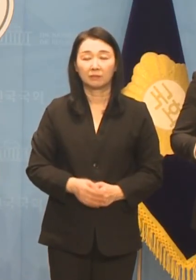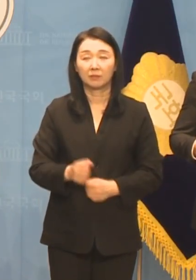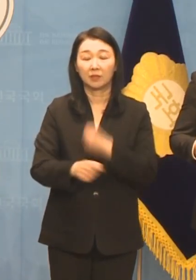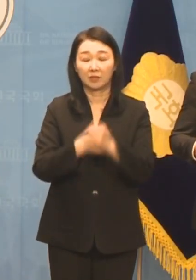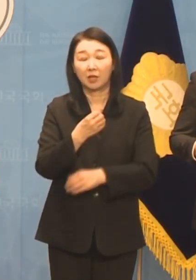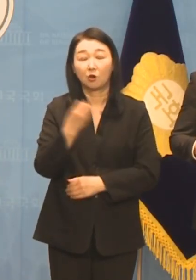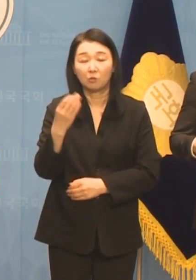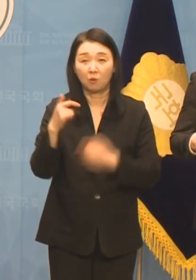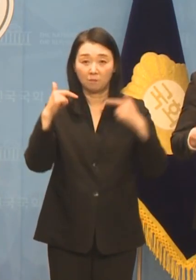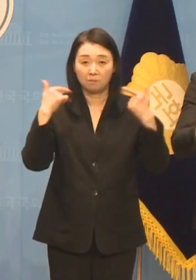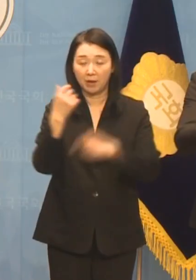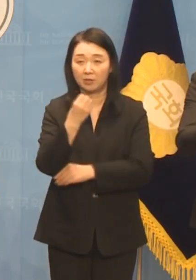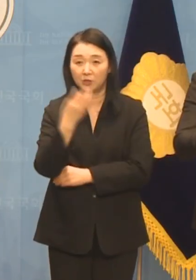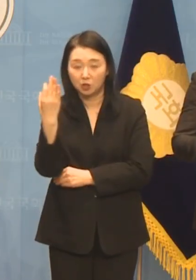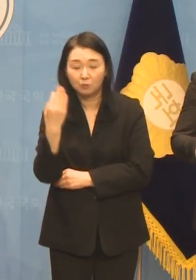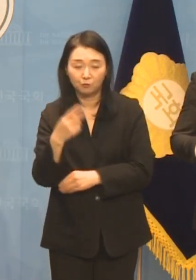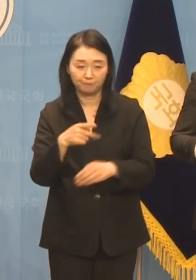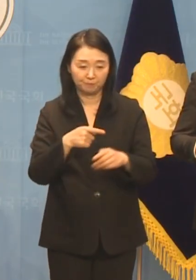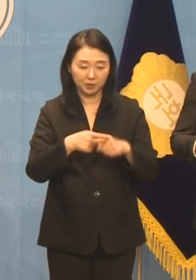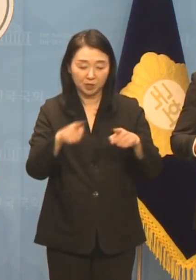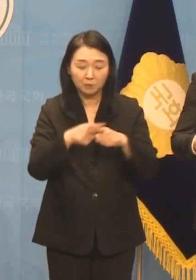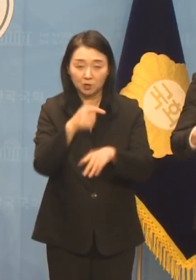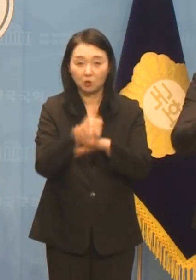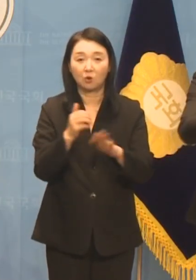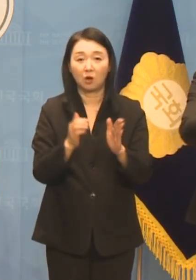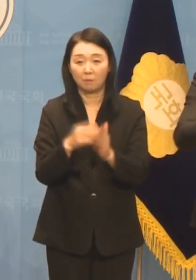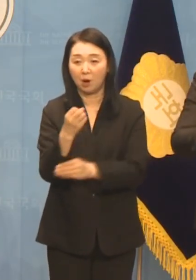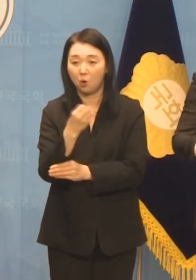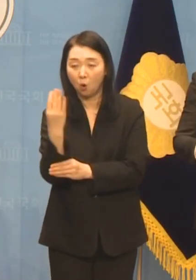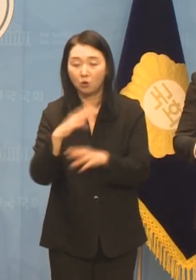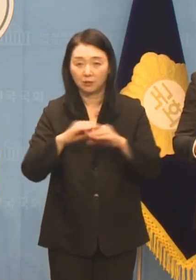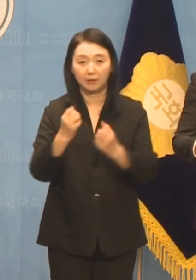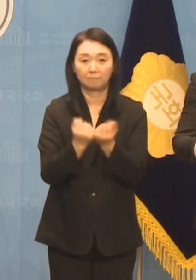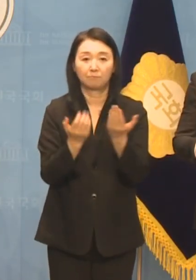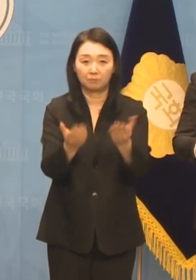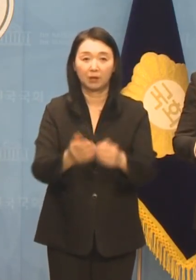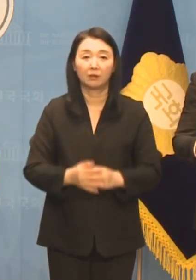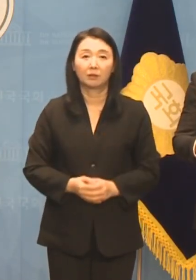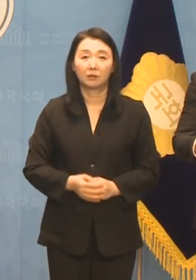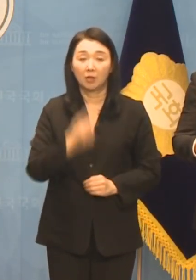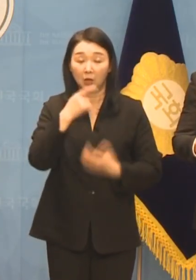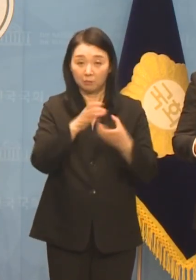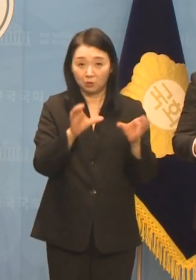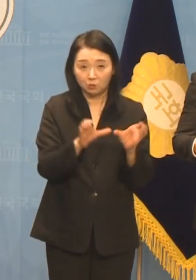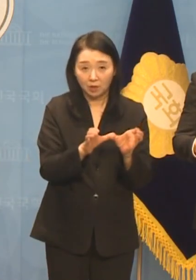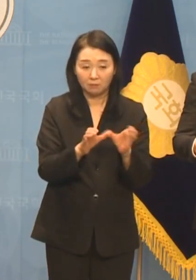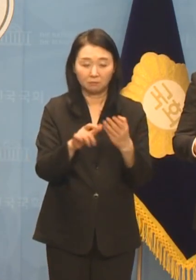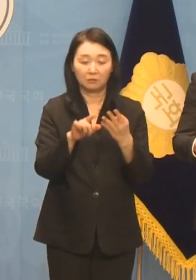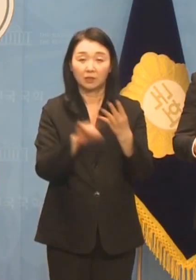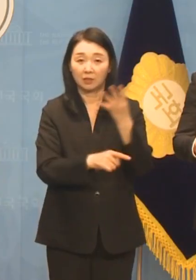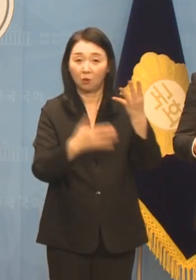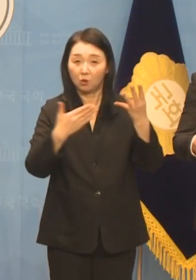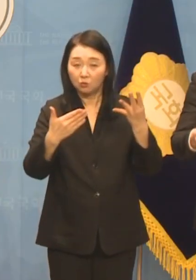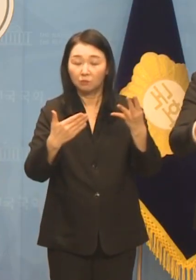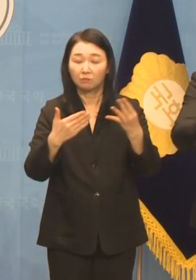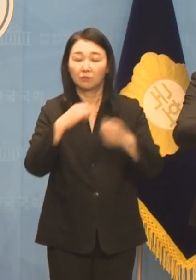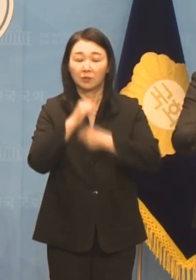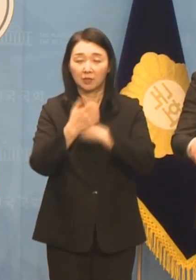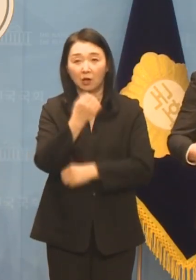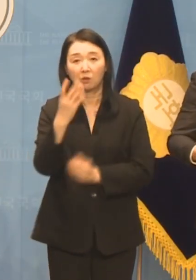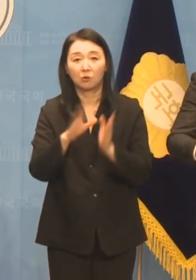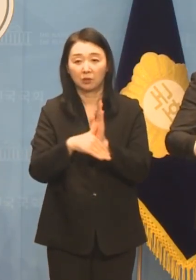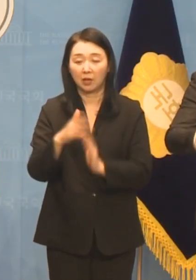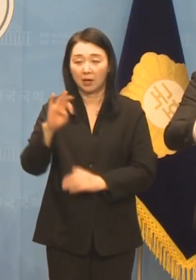제소, 매일신문 심리 결과 등 언론 대응 현황 보고 드립니다. 더불어민주당은 4월 9일자 자유일보의